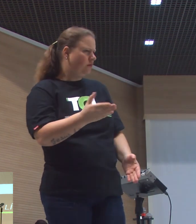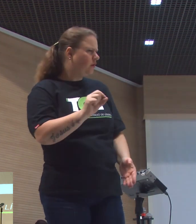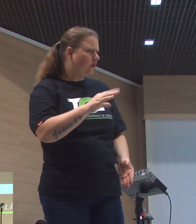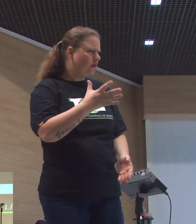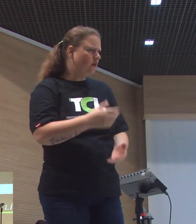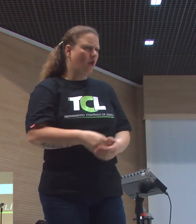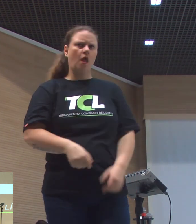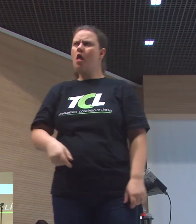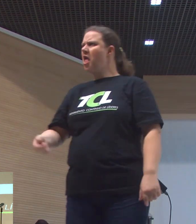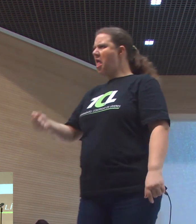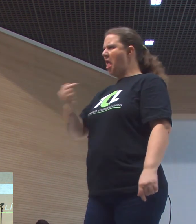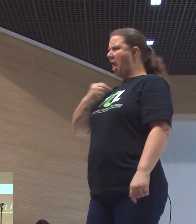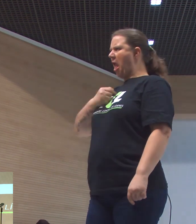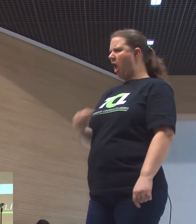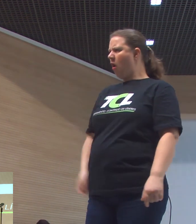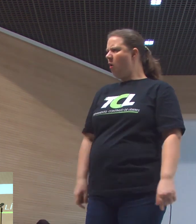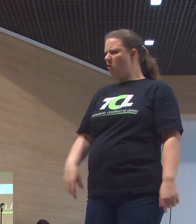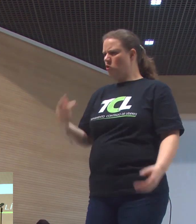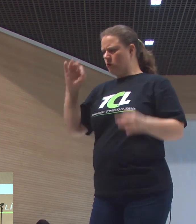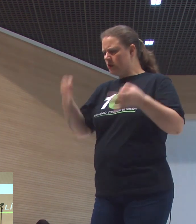e dar de dedo em nome de Jesus.